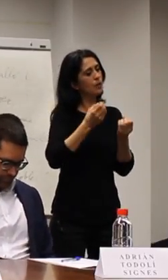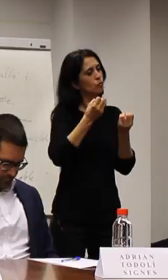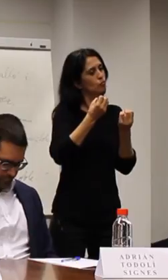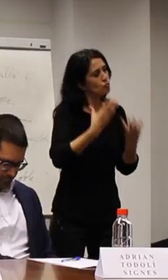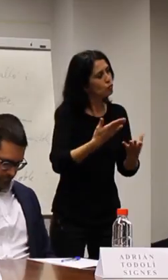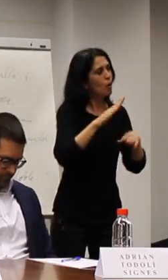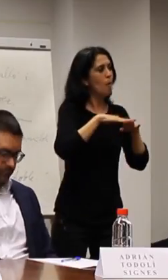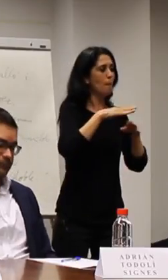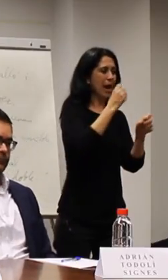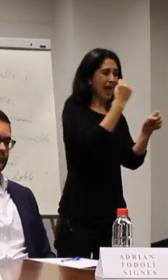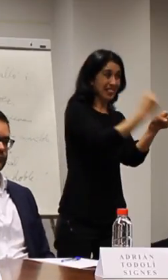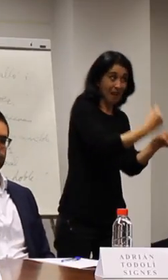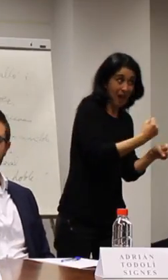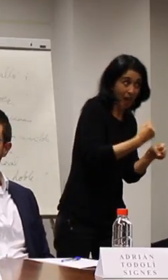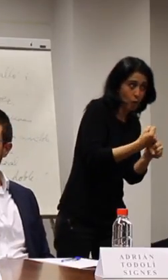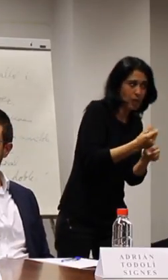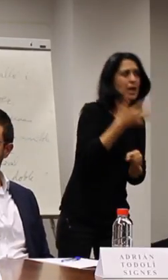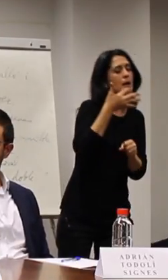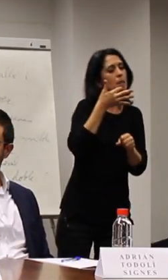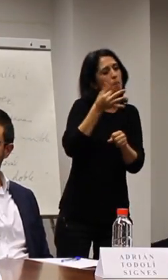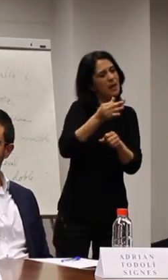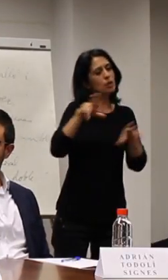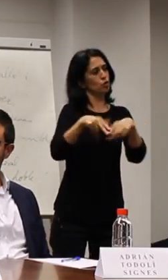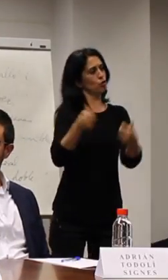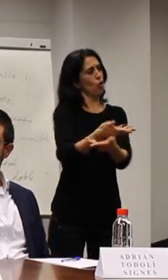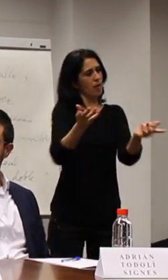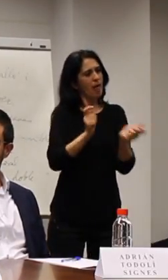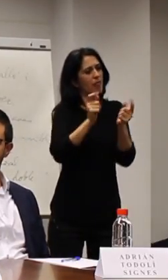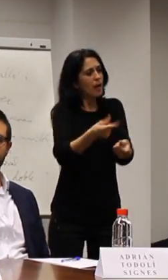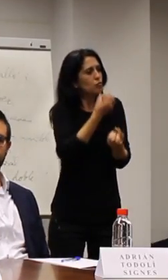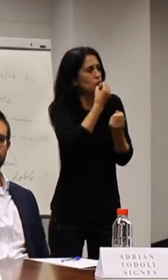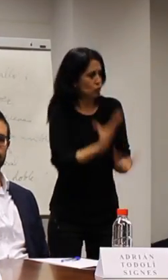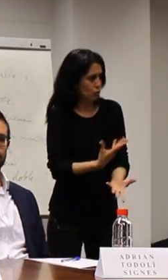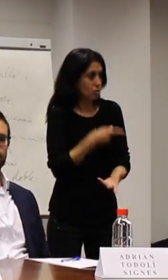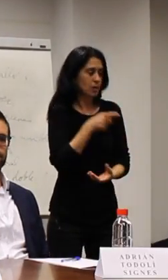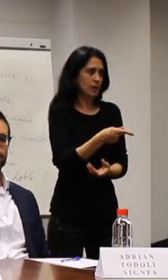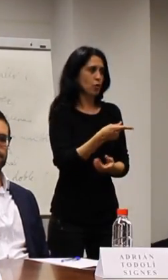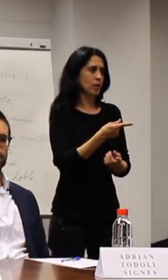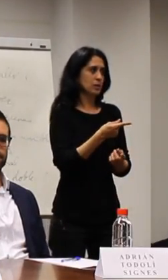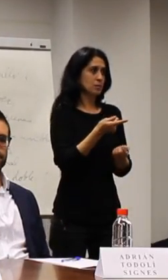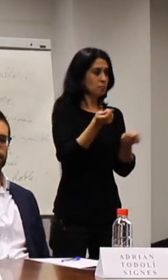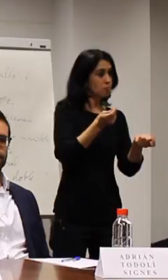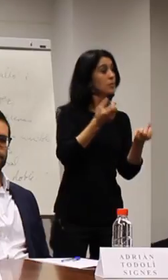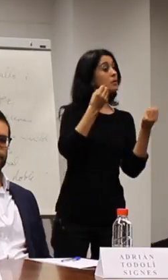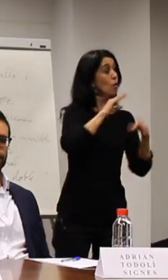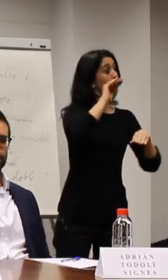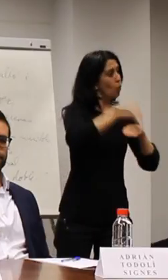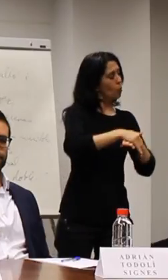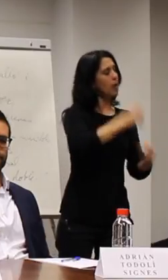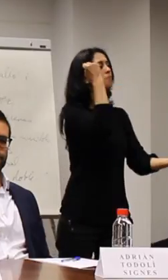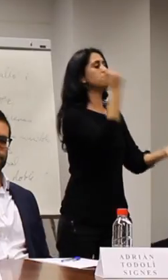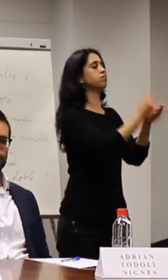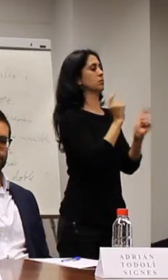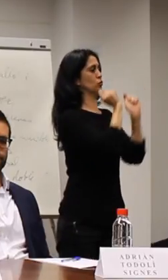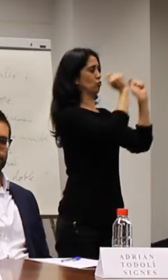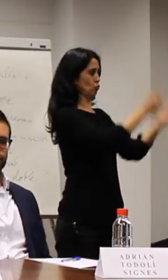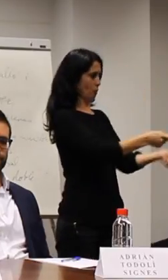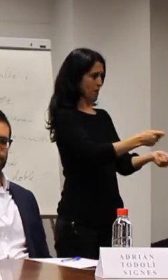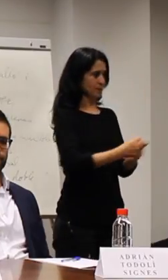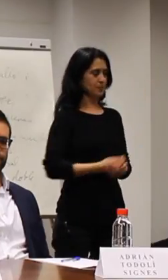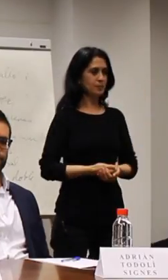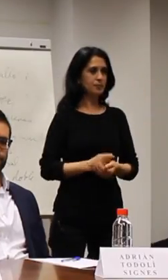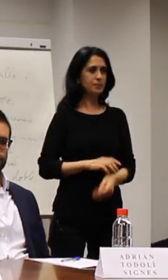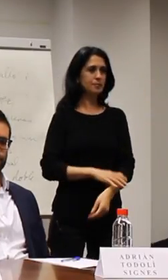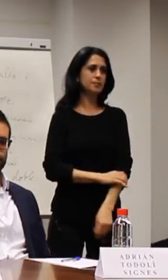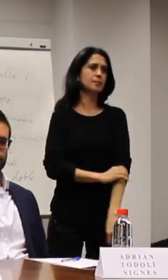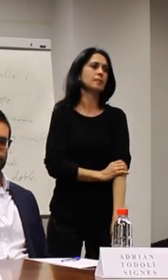con dos de ellas, una es Ulule, es una plataforma francesa que acaba de implantarse en España, y con otra que es Koiki, hablabas tú